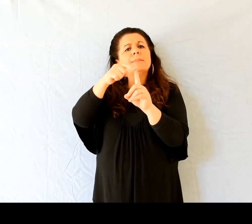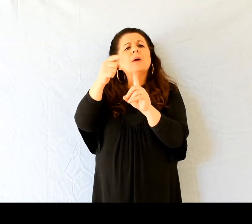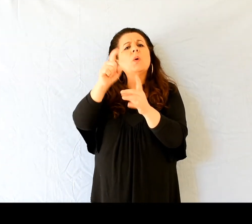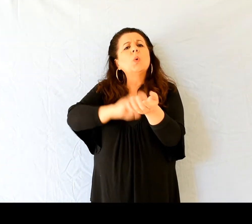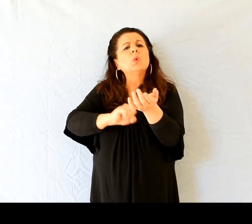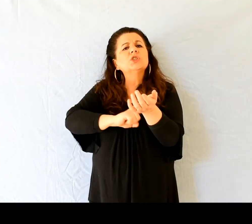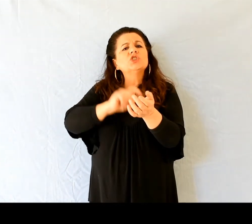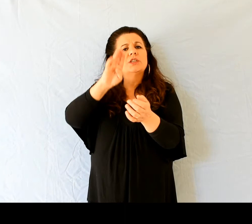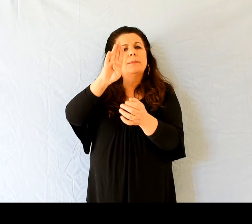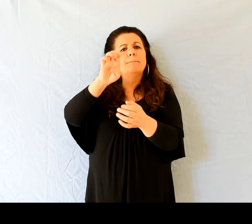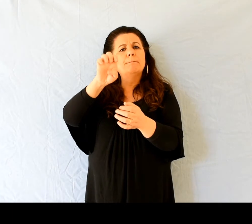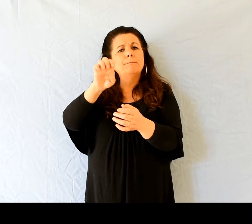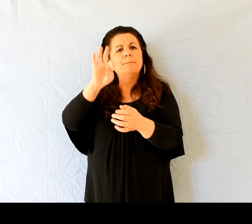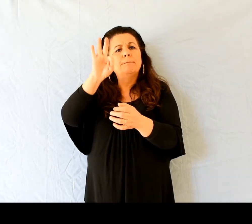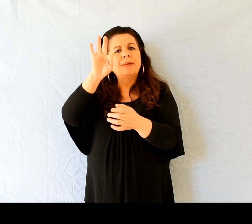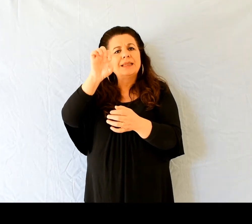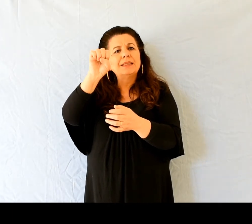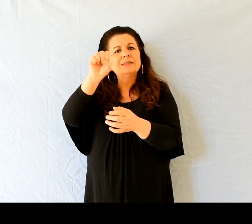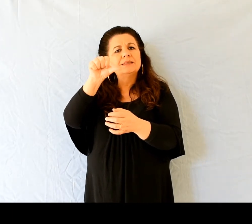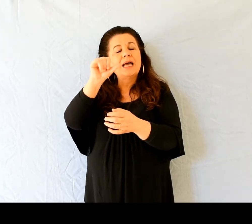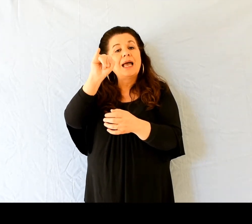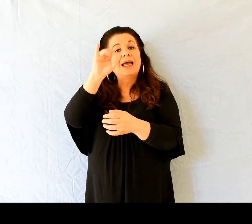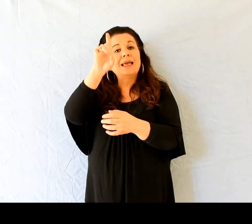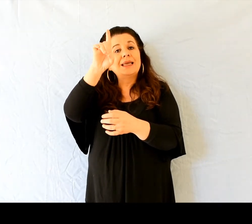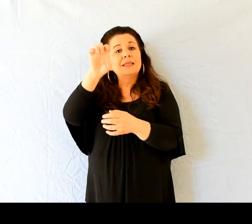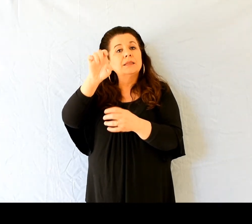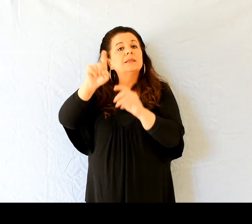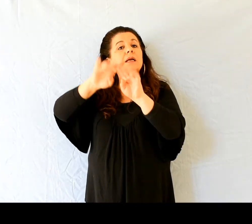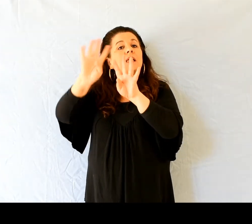et ils lui firent cette demande. « Nous voudrions voir Jésus. »